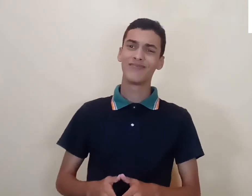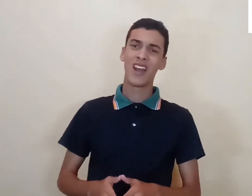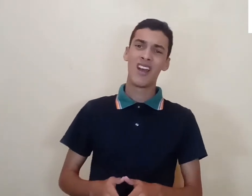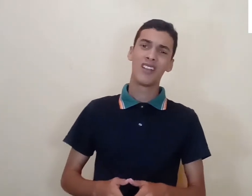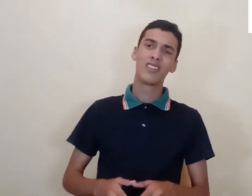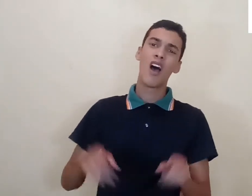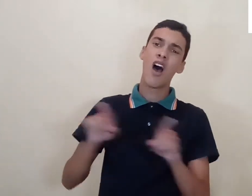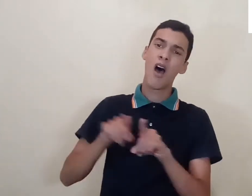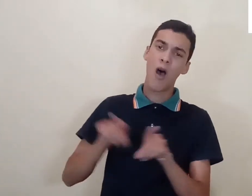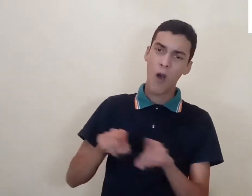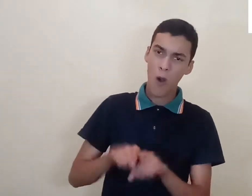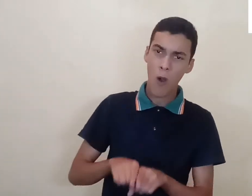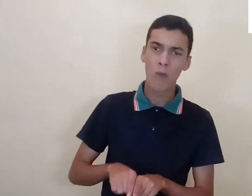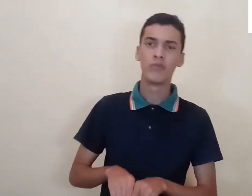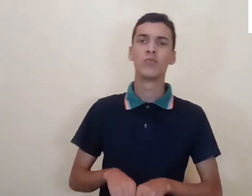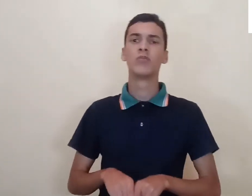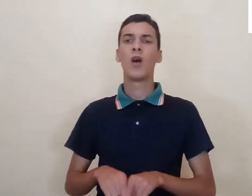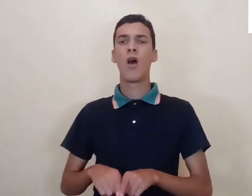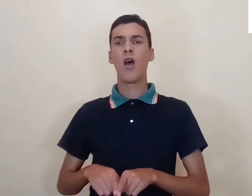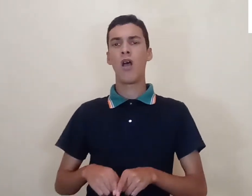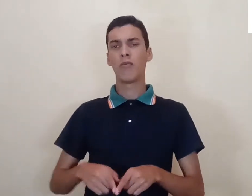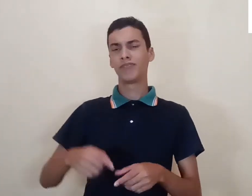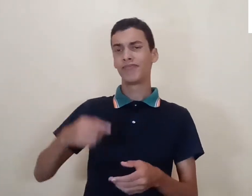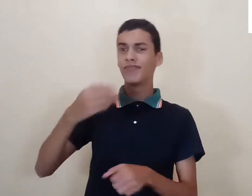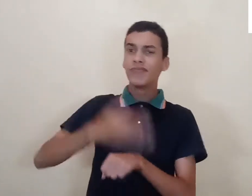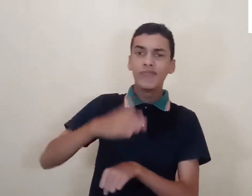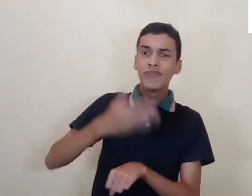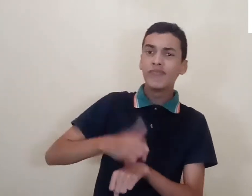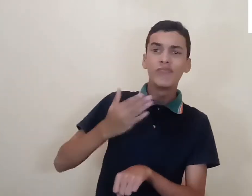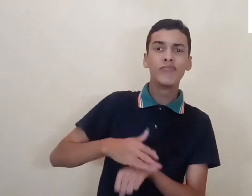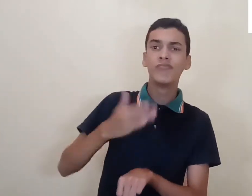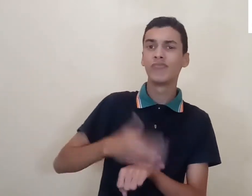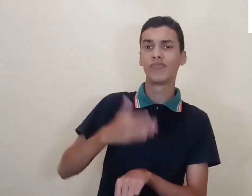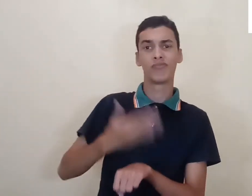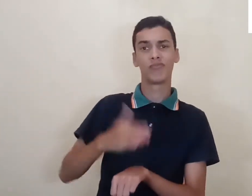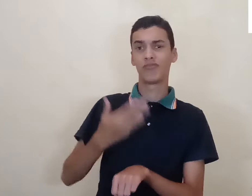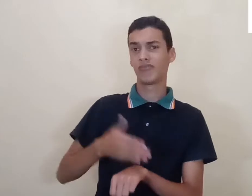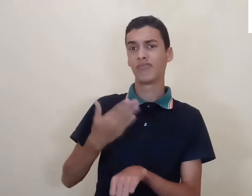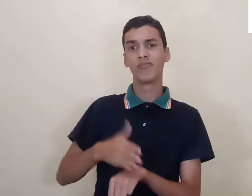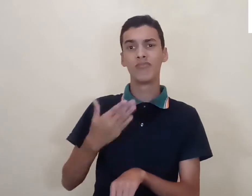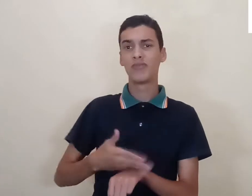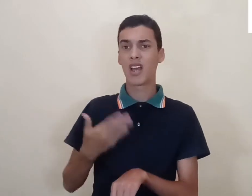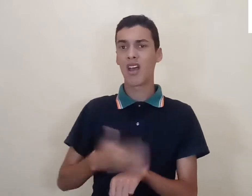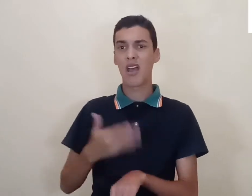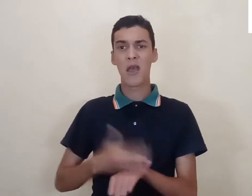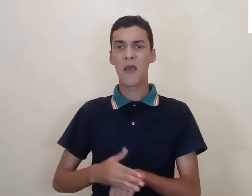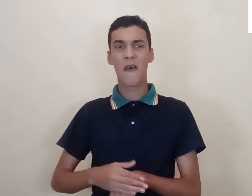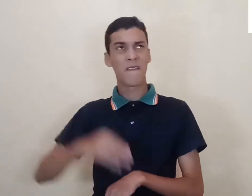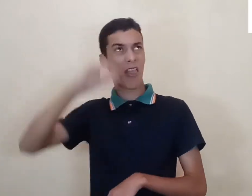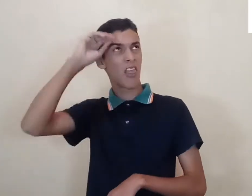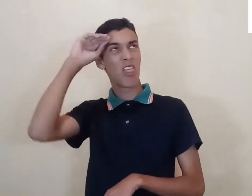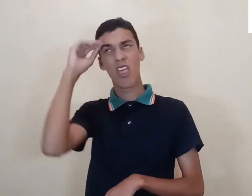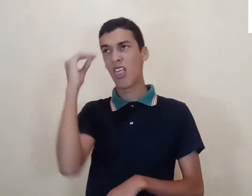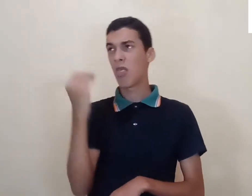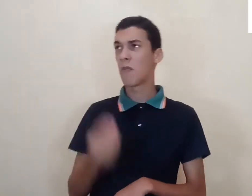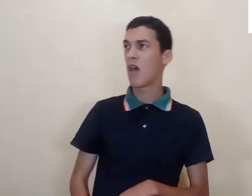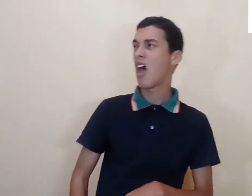só pertence a elas. Você não deve se comparar, isso não faz nenhum sentido. Você é uma pessoa diferente dela.